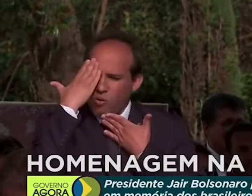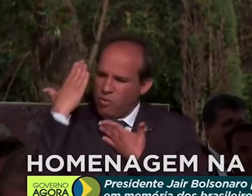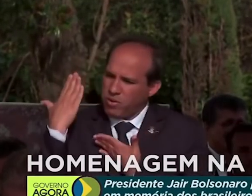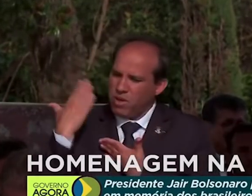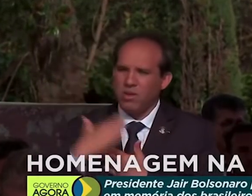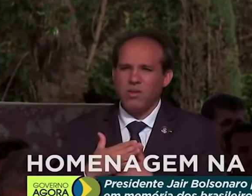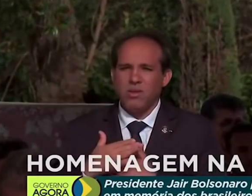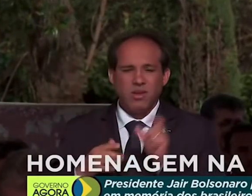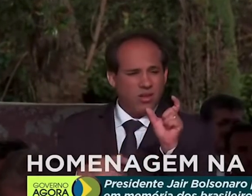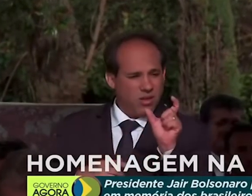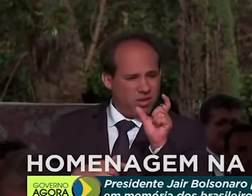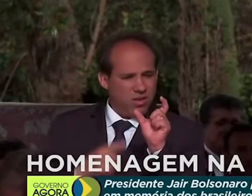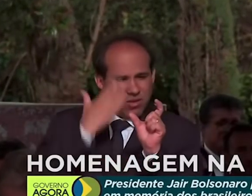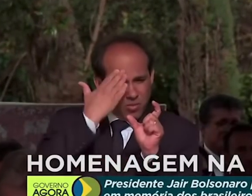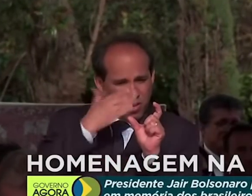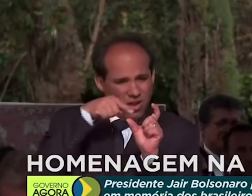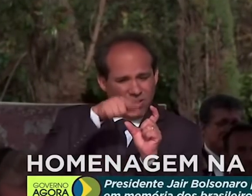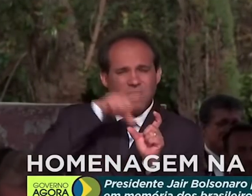Ela tem mão dupla.